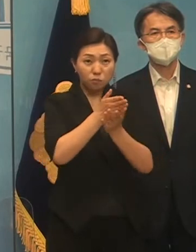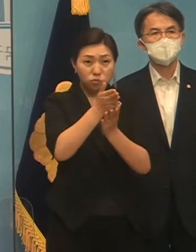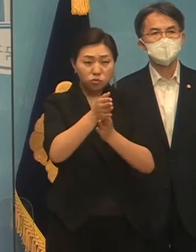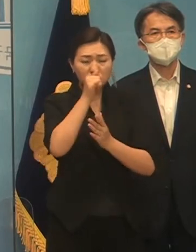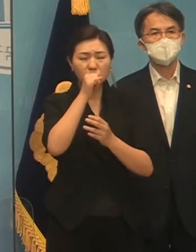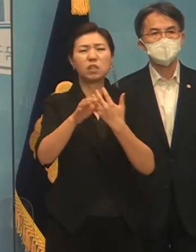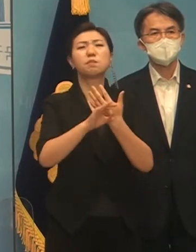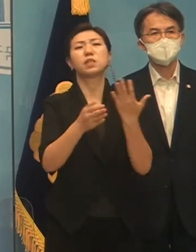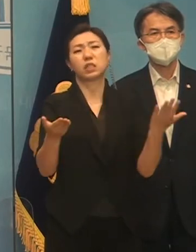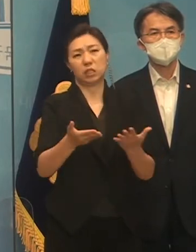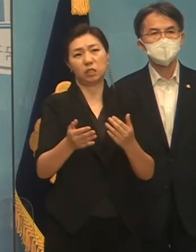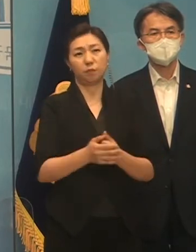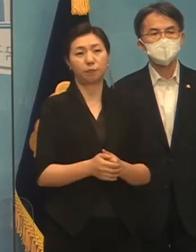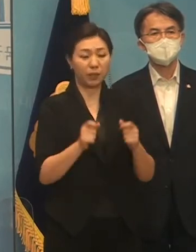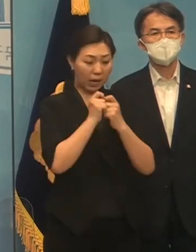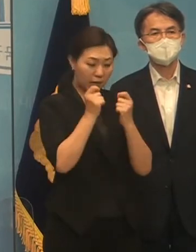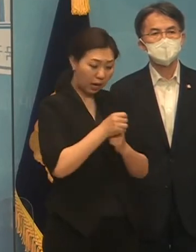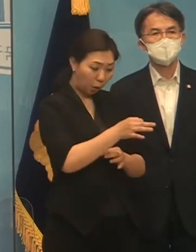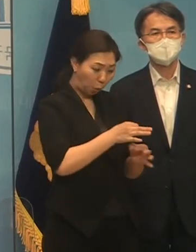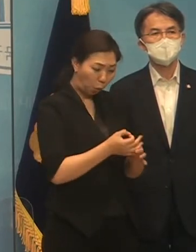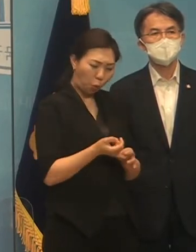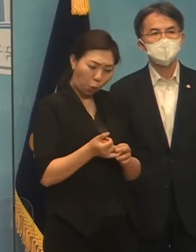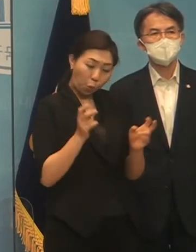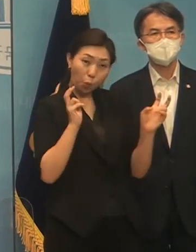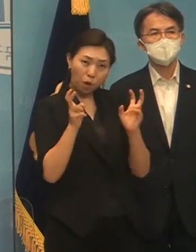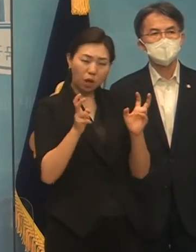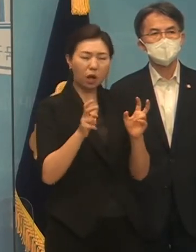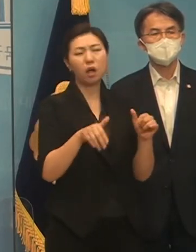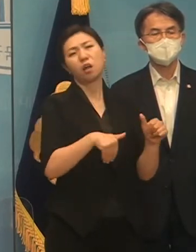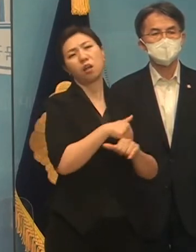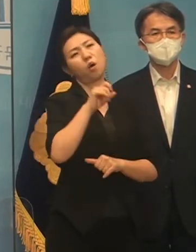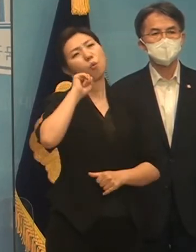중소기업들, 소상공인들도 마찬가지로 어렵습니다.